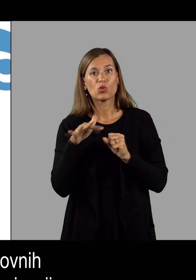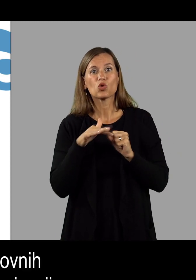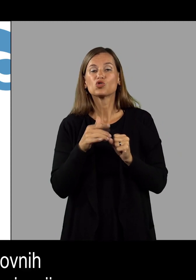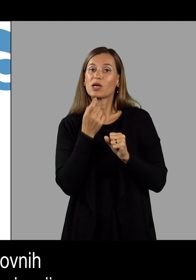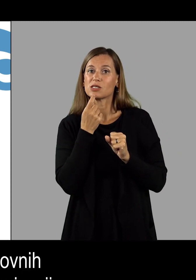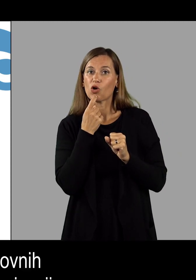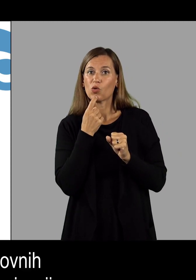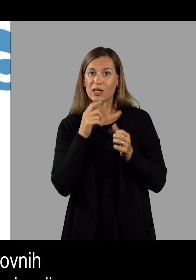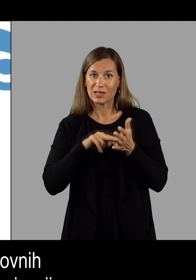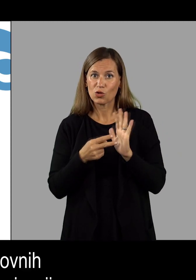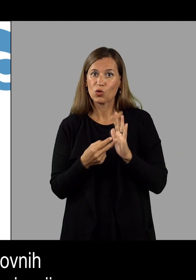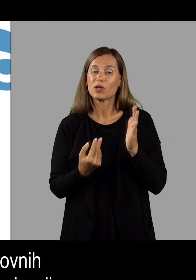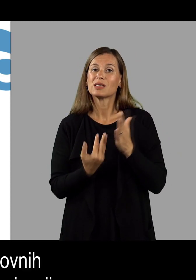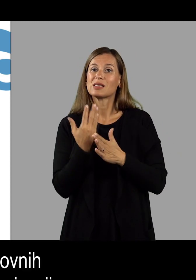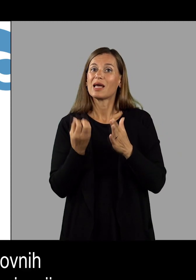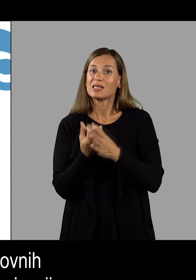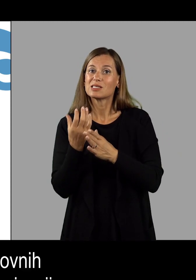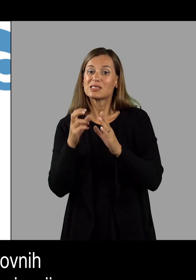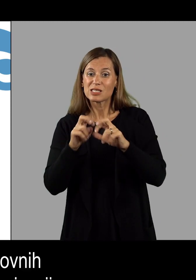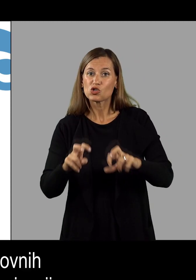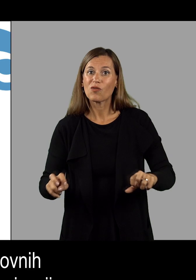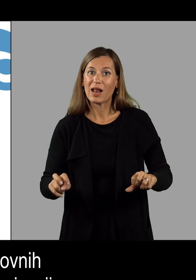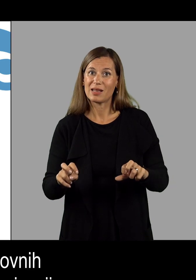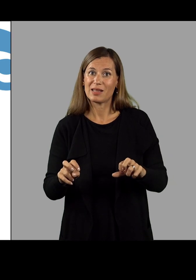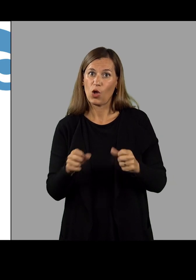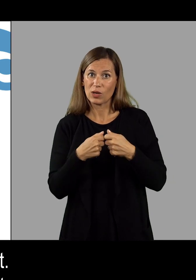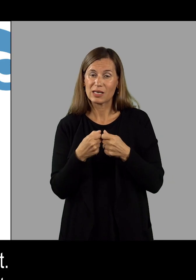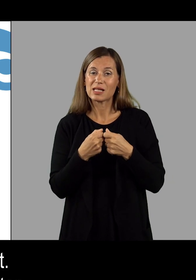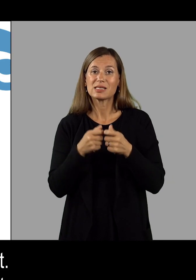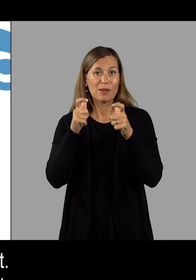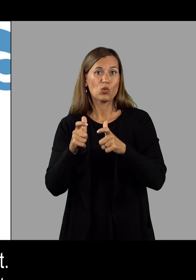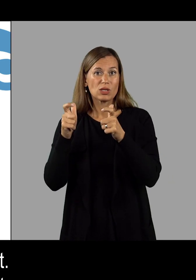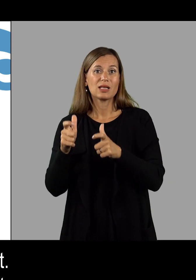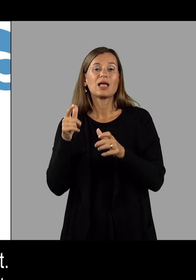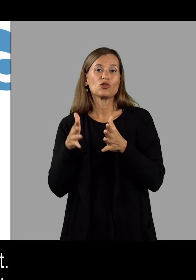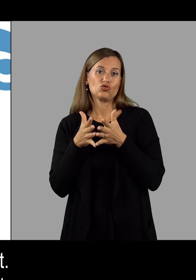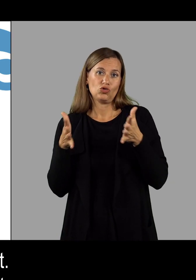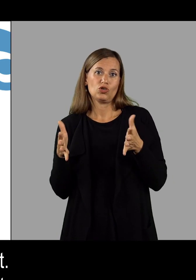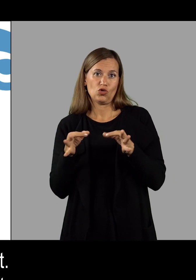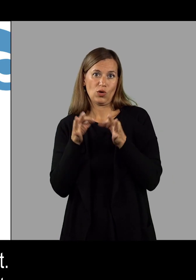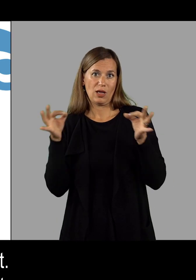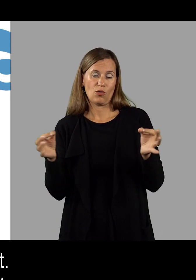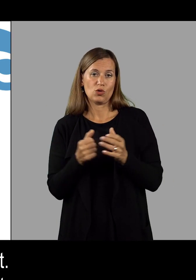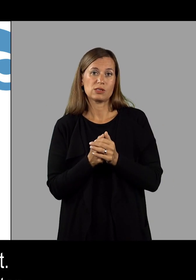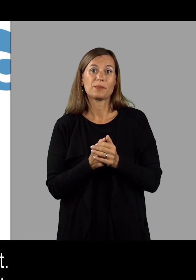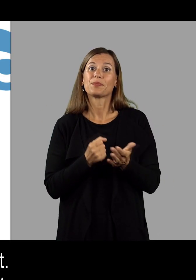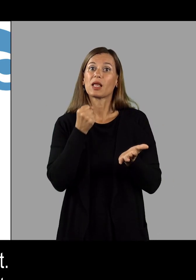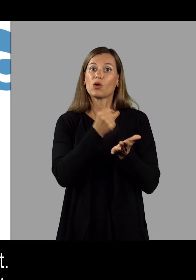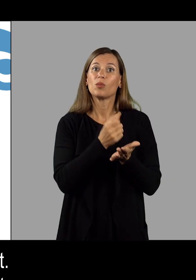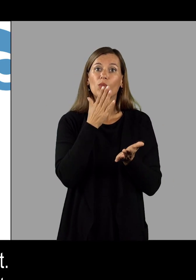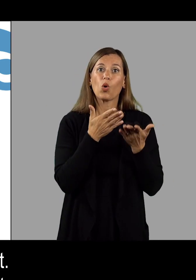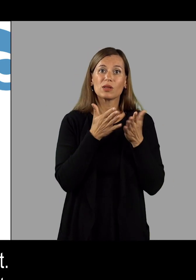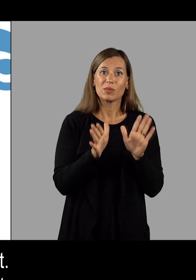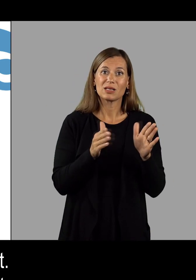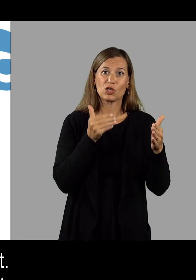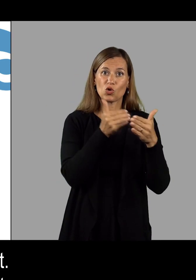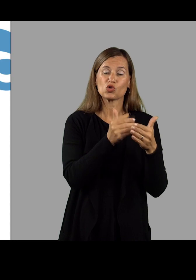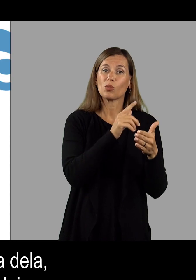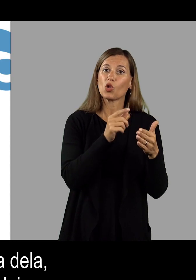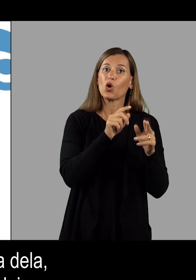cilji projekta RSDO so usklajeni s cilji javnega razpisa. Torej, gre za zadovoljevanje potreb